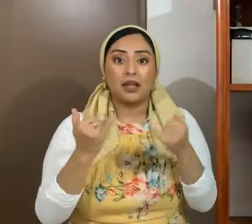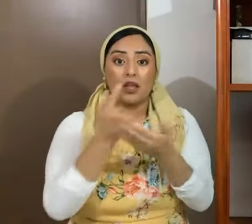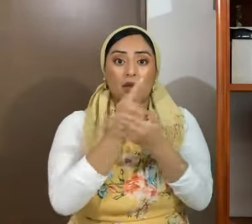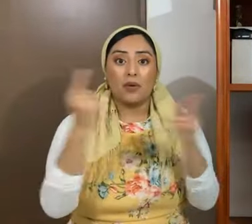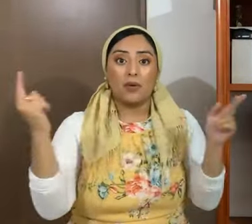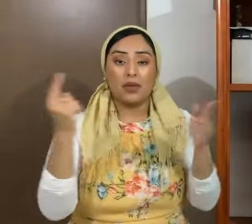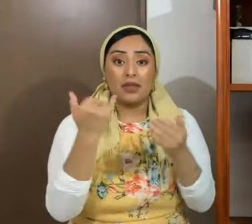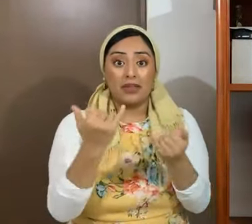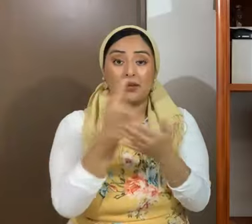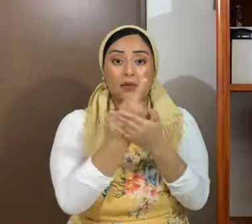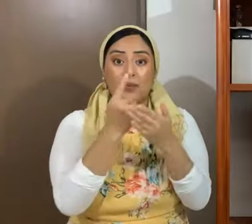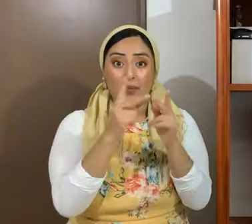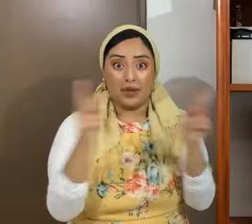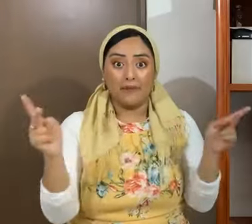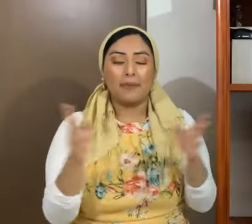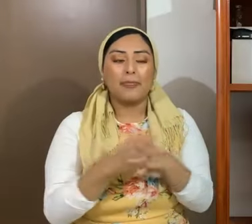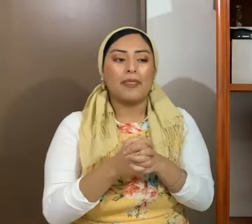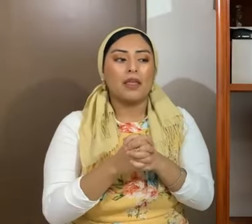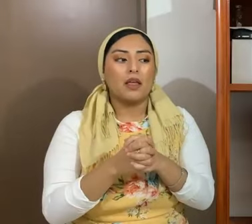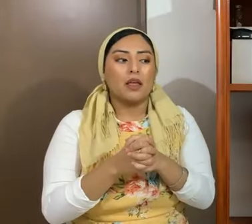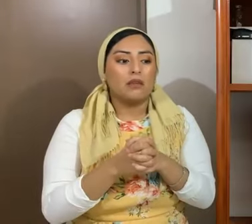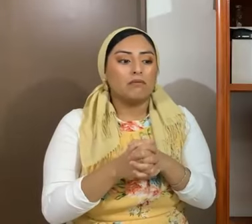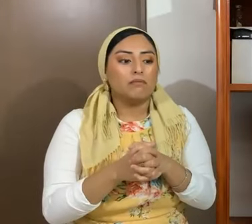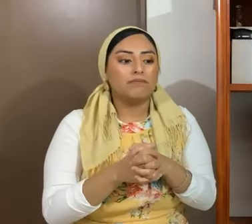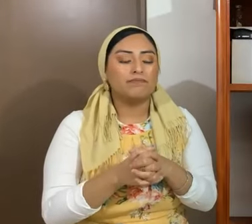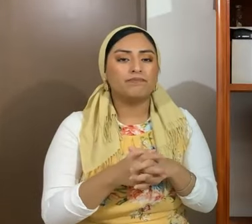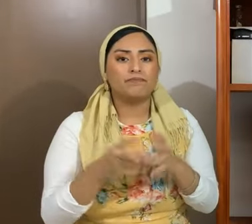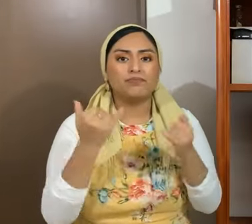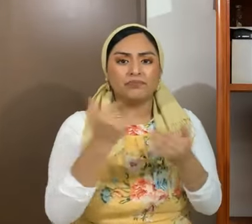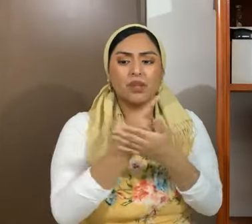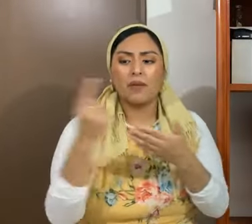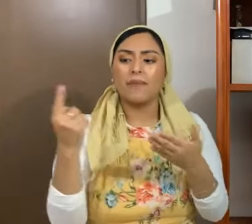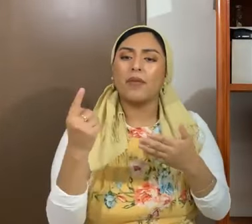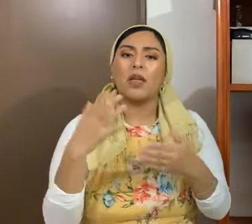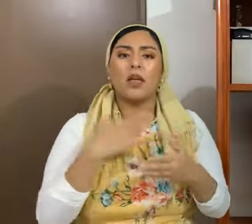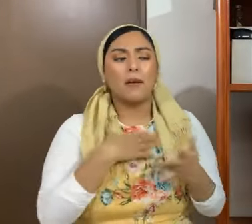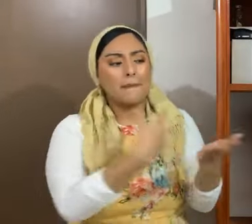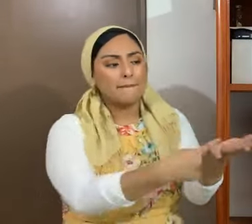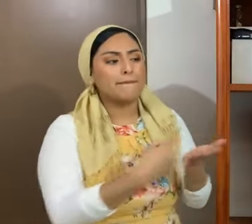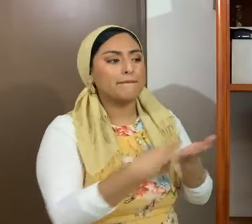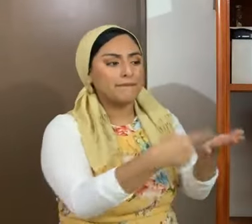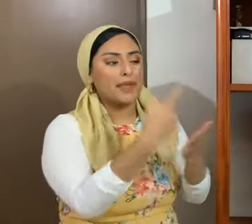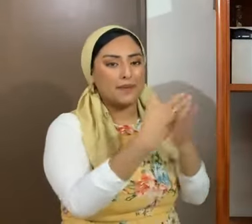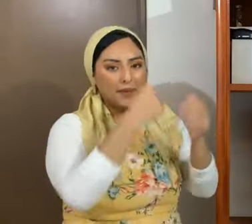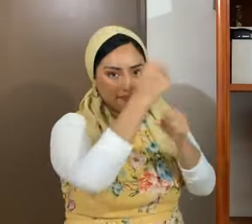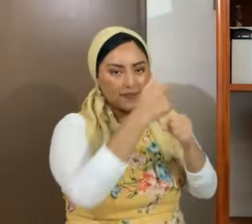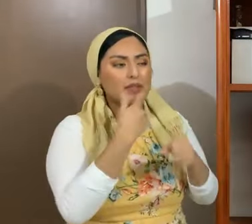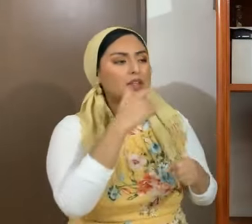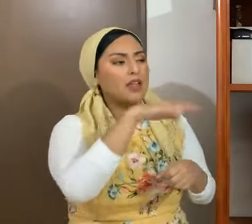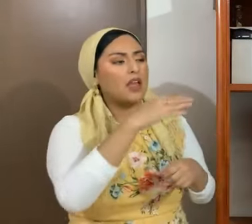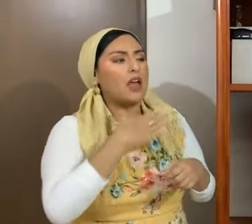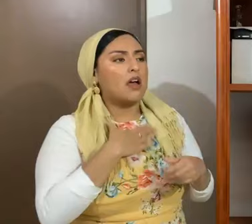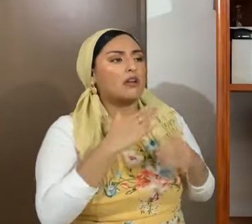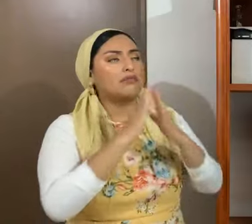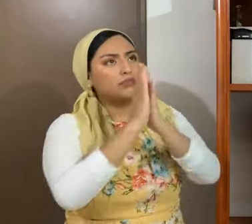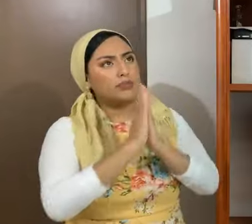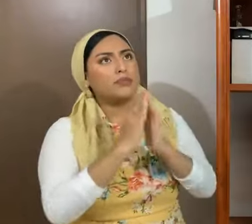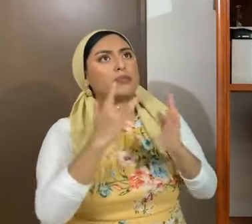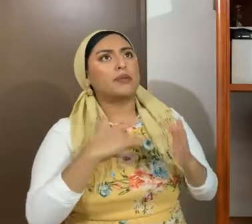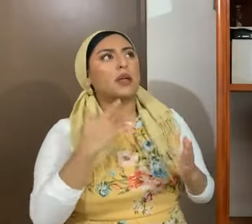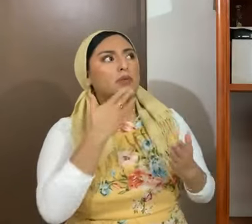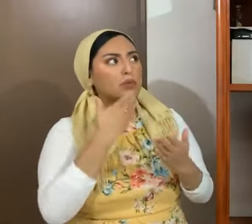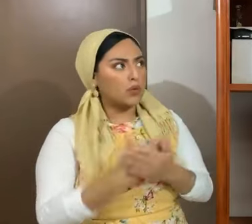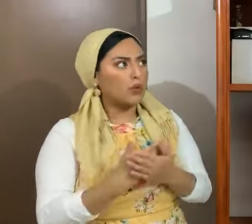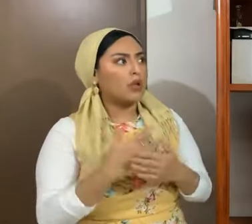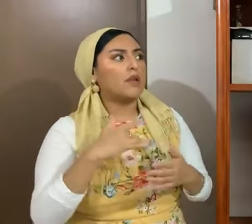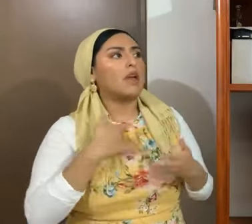semana yo platiqué con varias almas y algunos me decían, es que yo oro y me siento en paz, siento tranquilidad, pero no veo resultado, o sea,